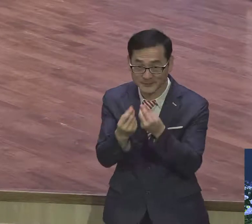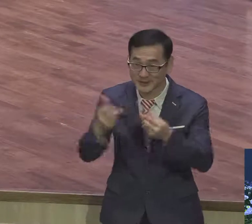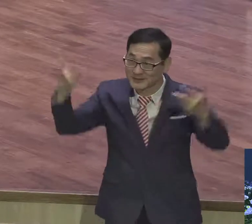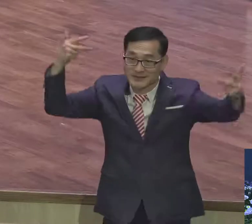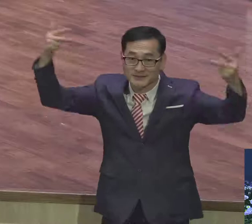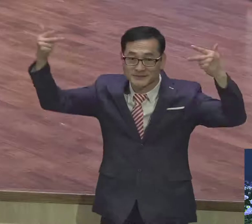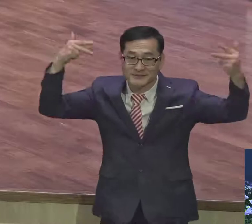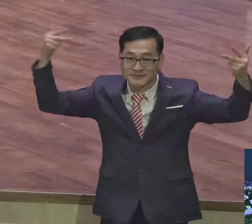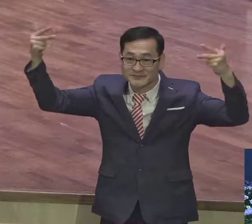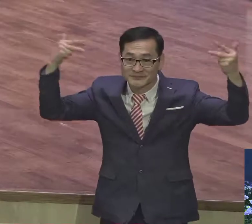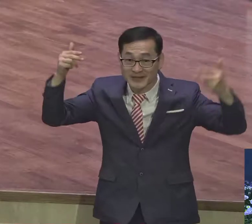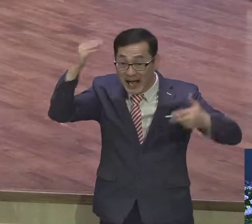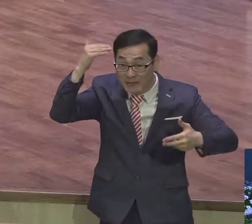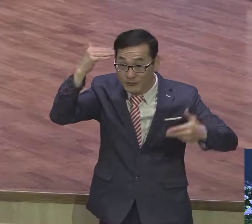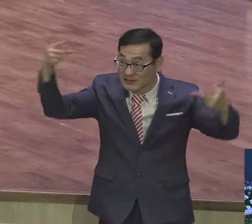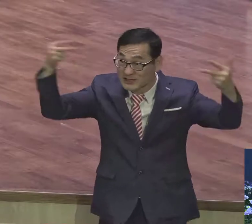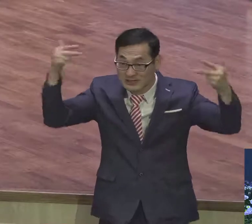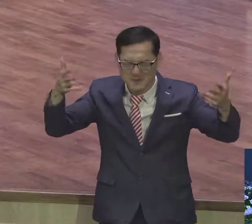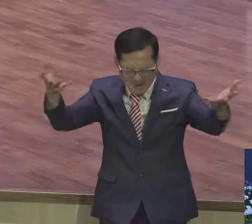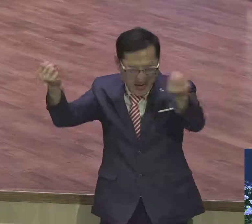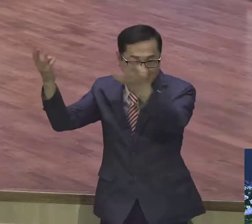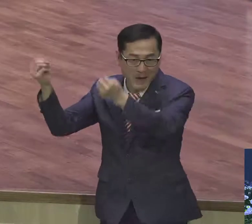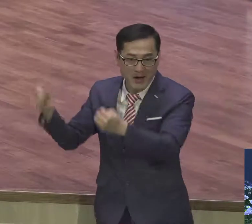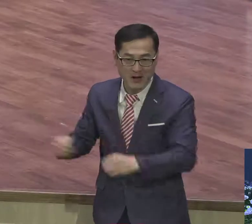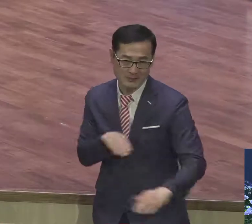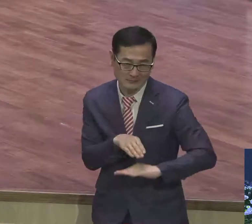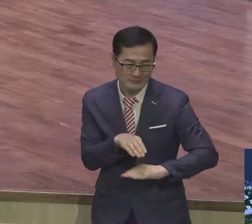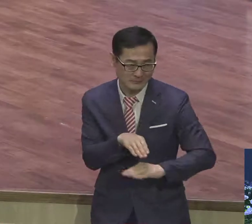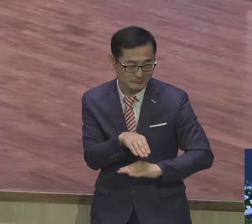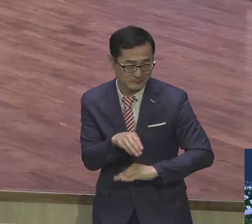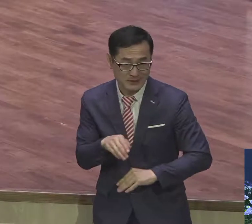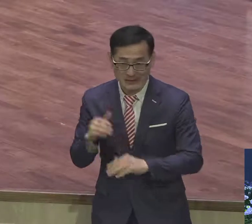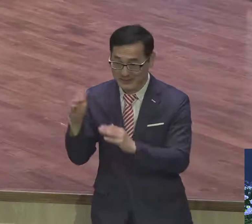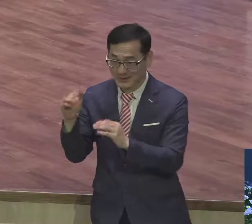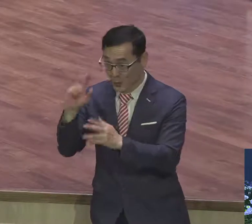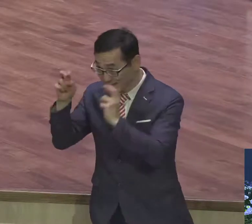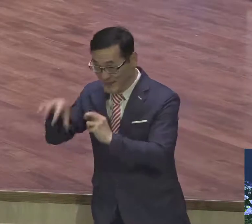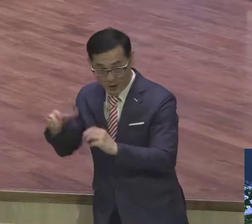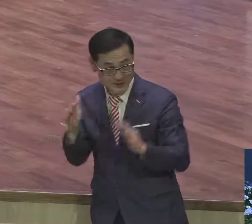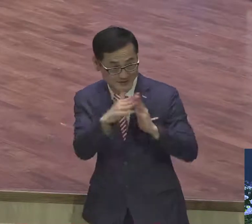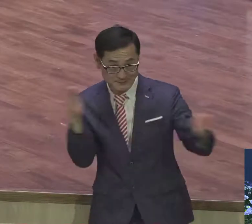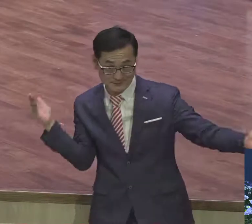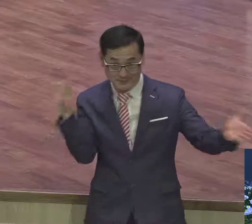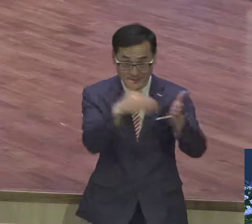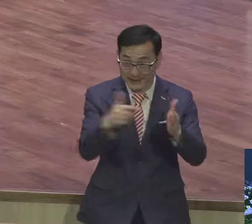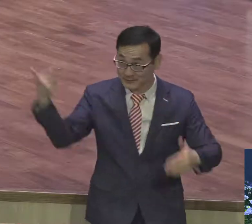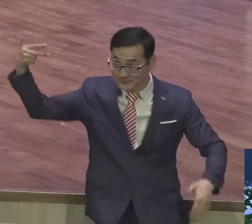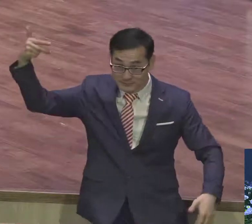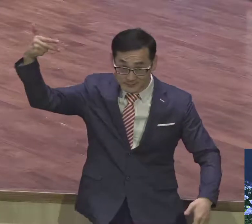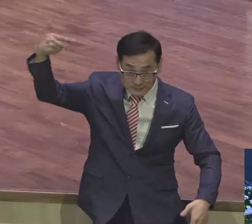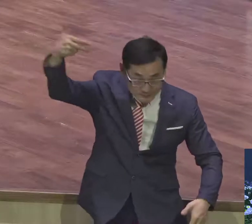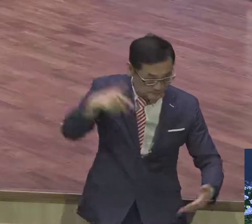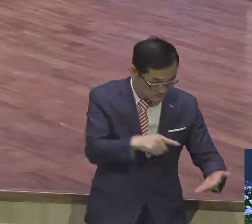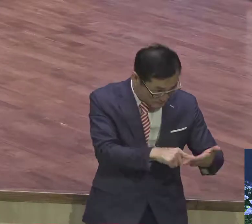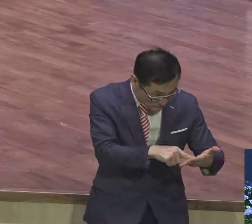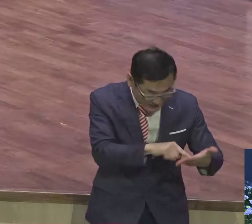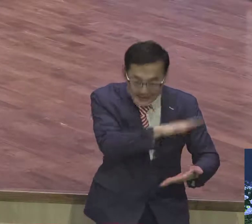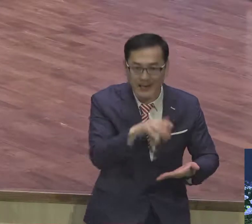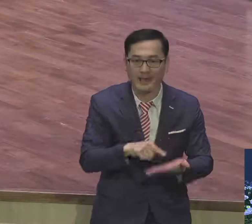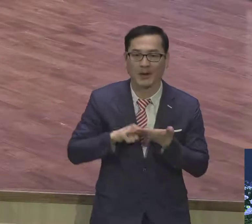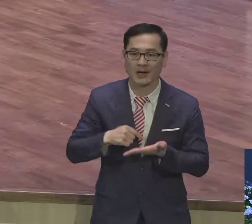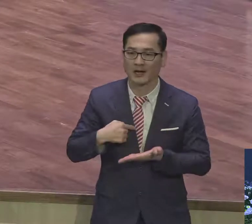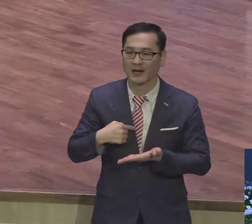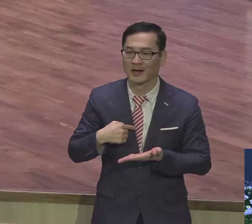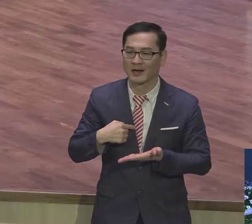돌아올 때까지 다 찍혀요. 아지지요? 우리나라는요. 꼼짝 말리 우리나라가 세계범죄 범인 잡는 세계